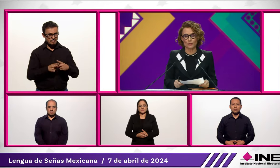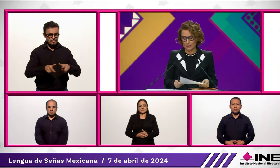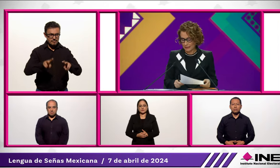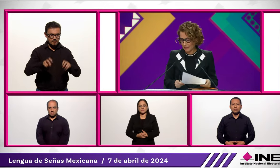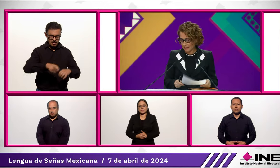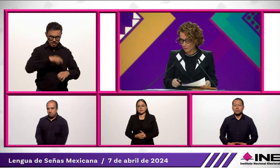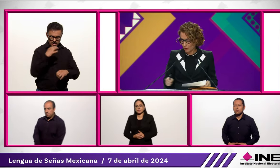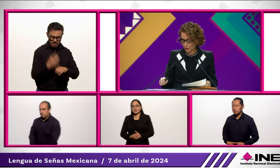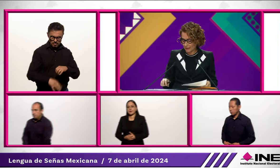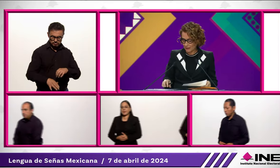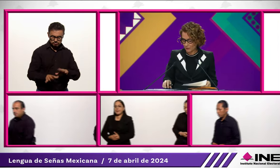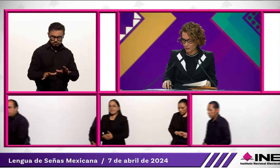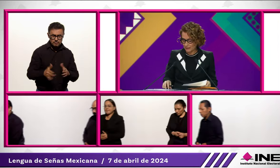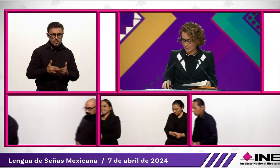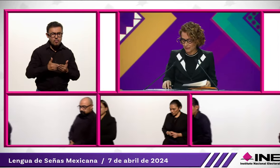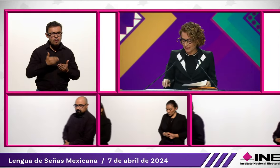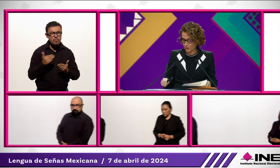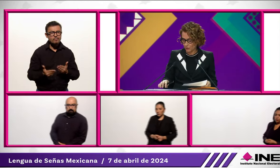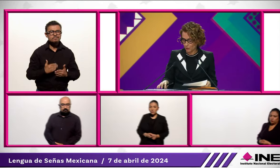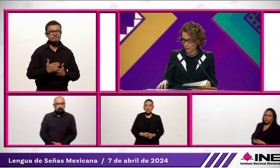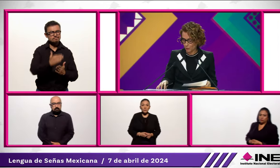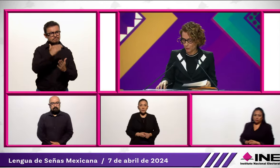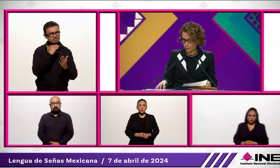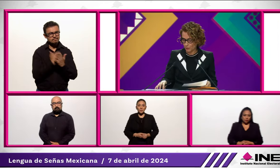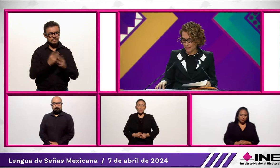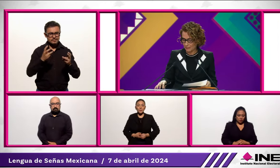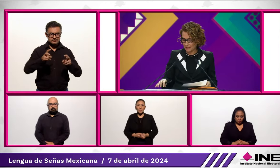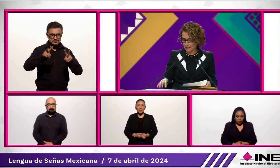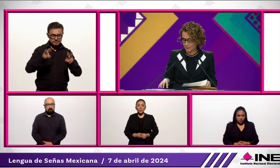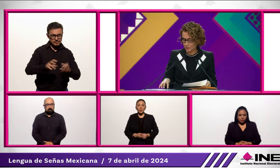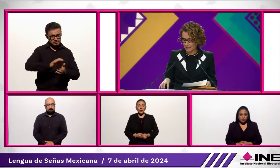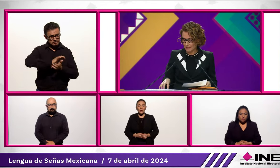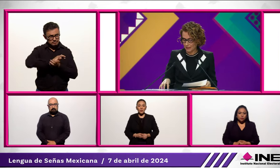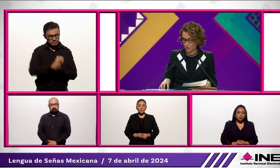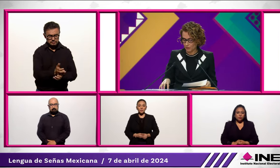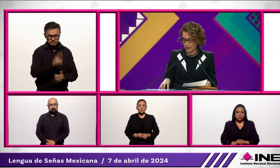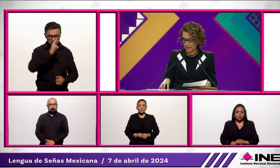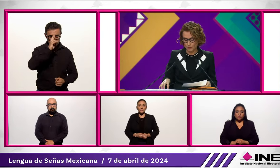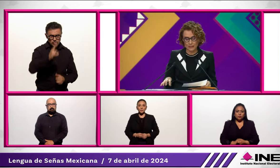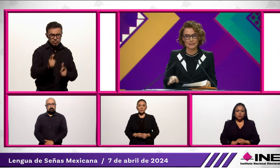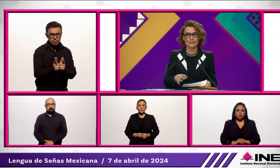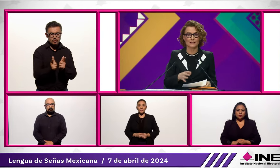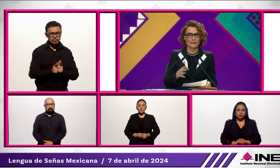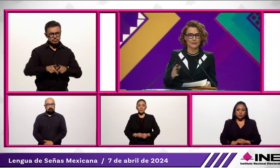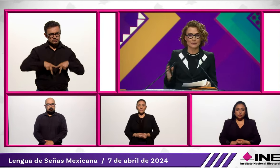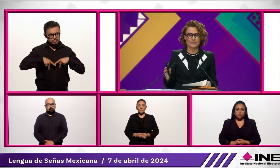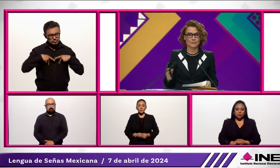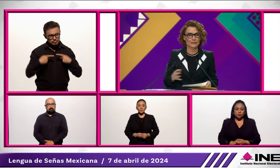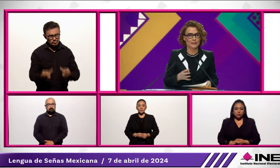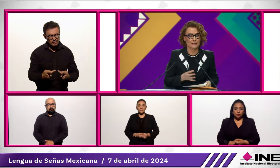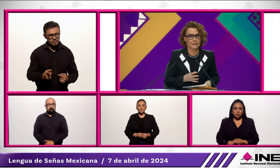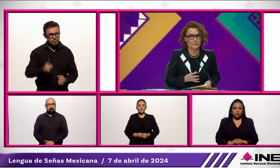Empezamos con el bloque No Discriminación, Grupos Vulnerables y Violencia en Contra de las Mujeres.